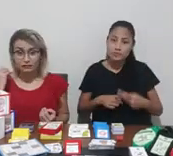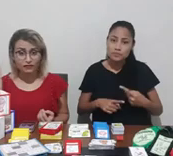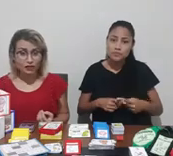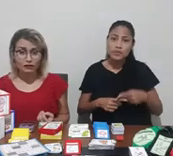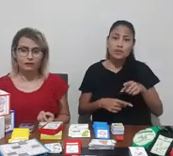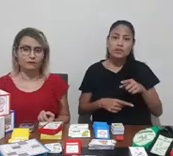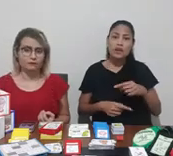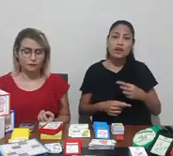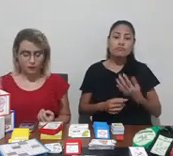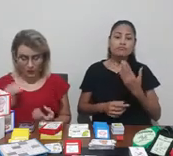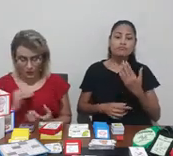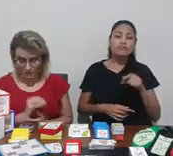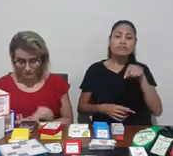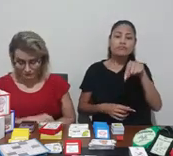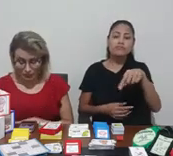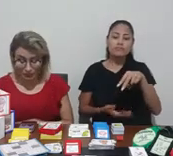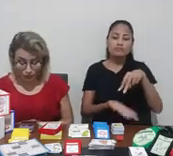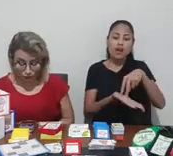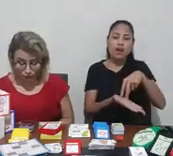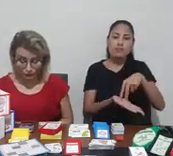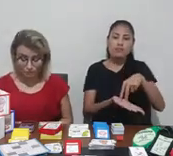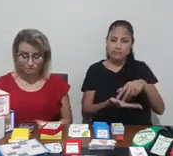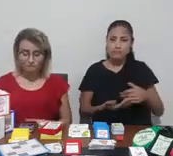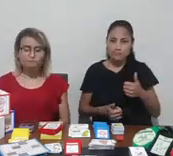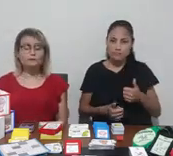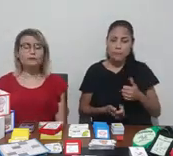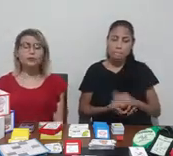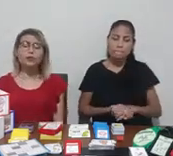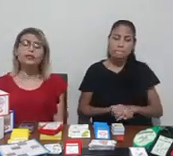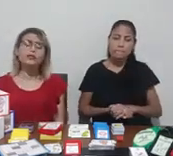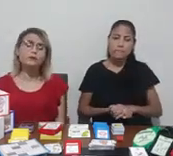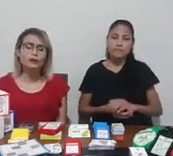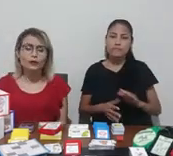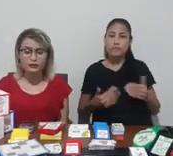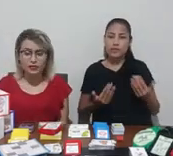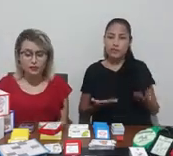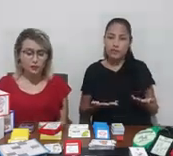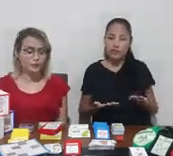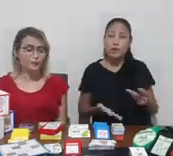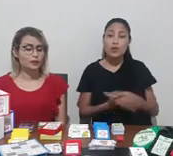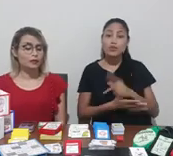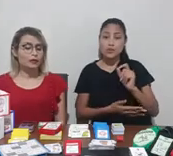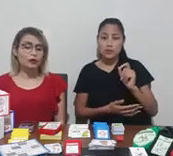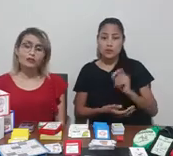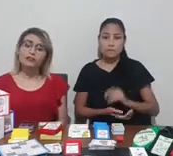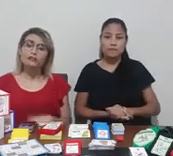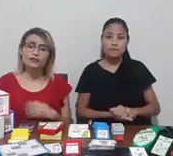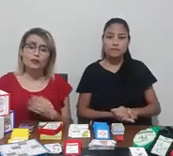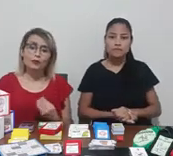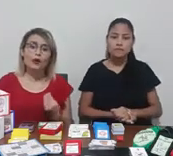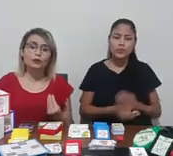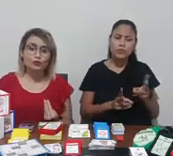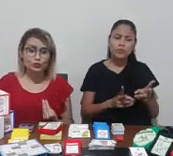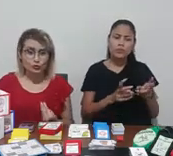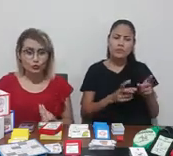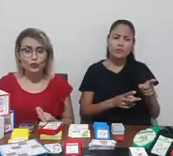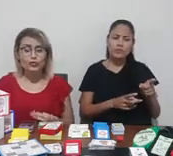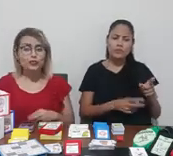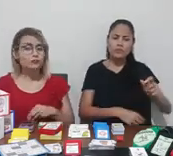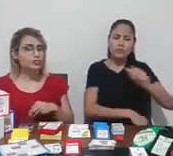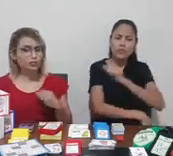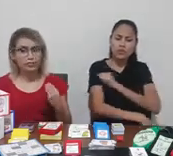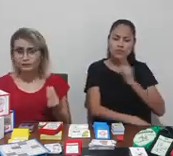lá na frente, não é? Então, gente, o que terminou acontecendo? Quando eu verifiquei que o aluno